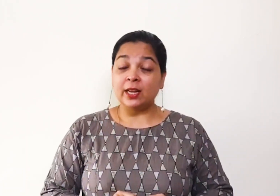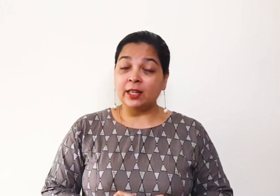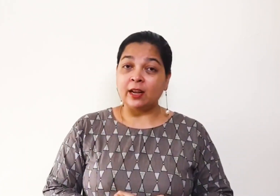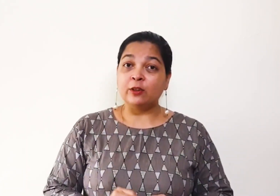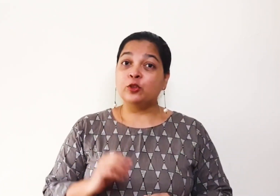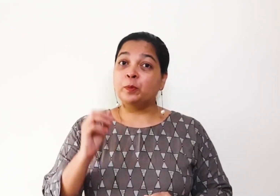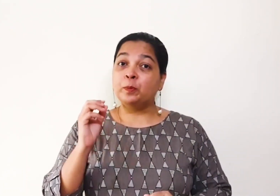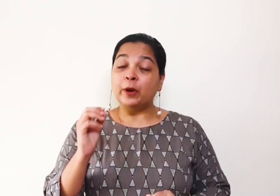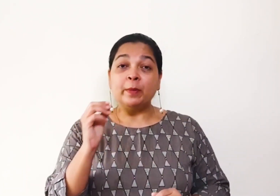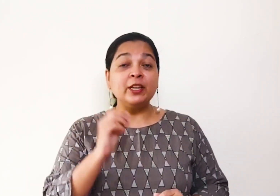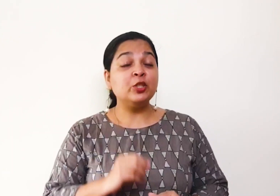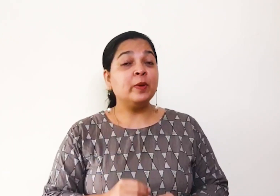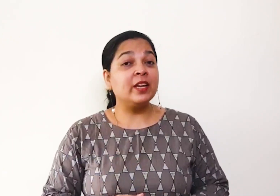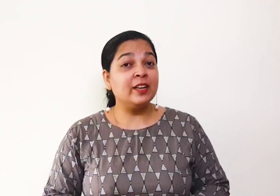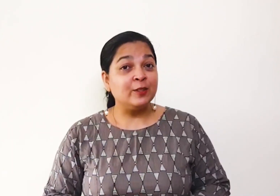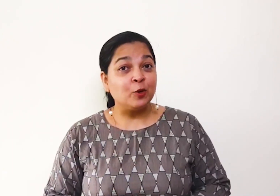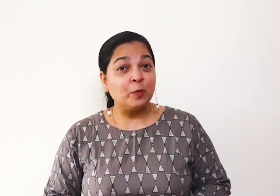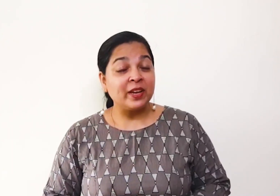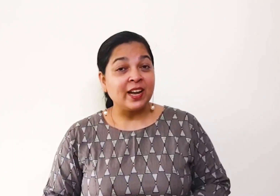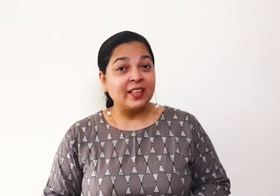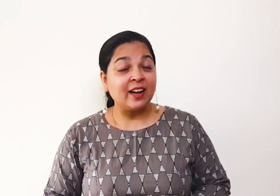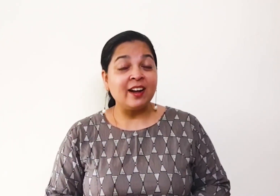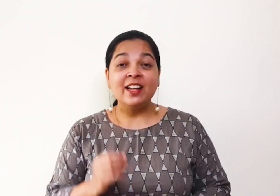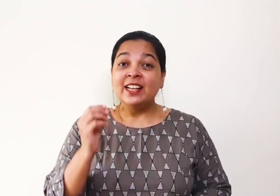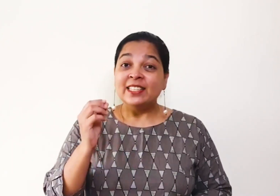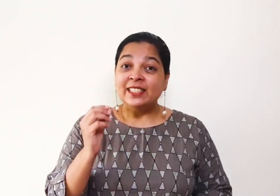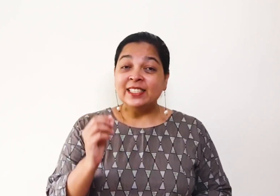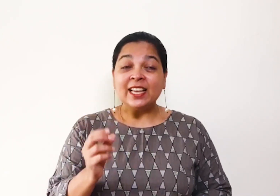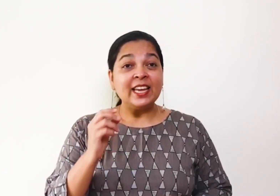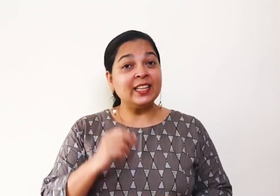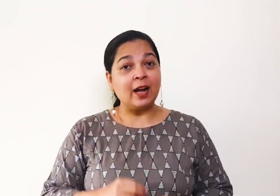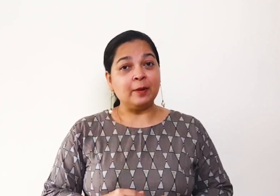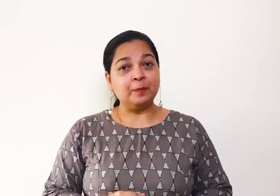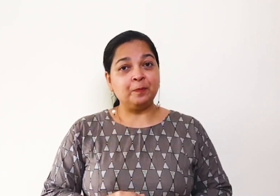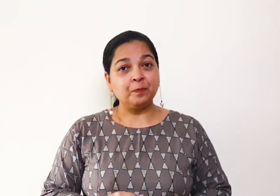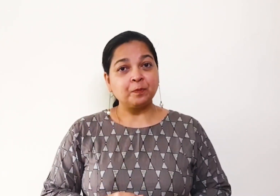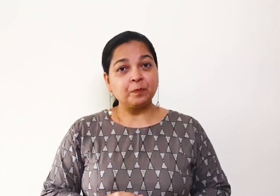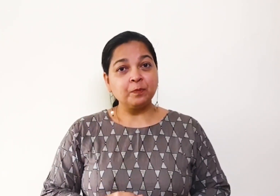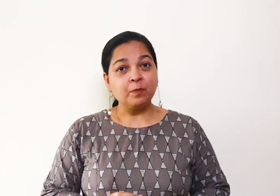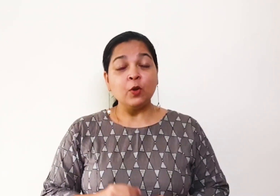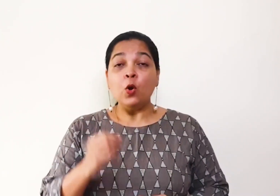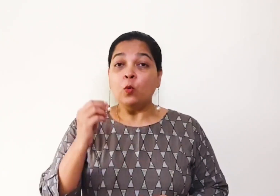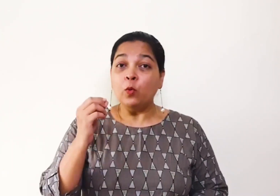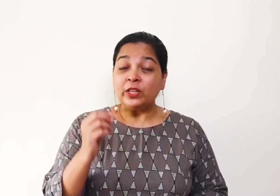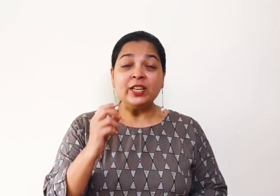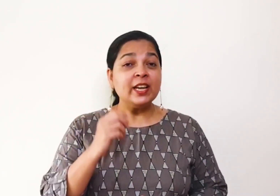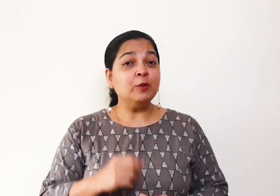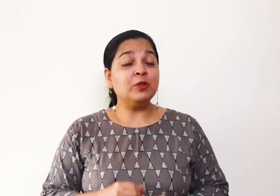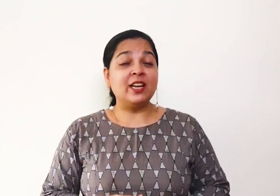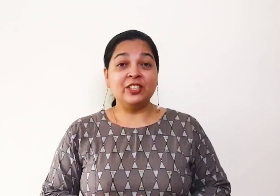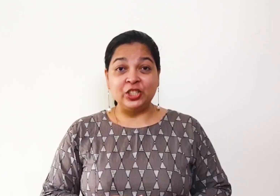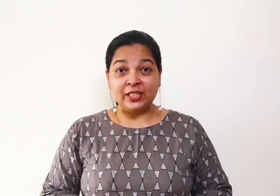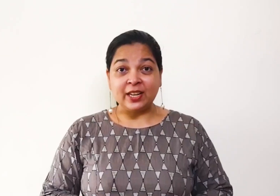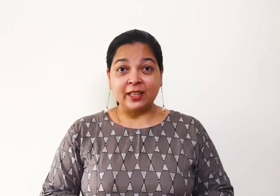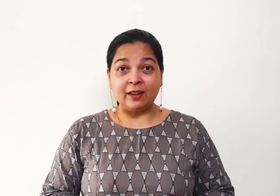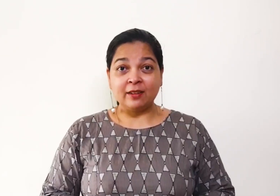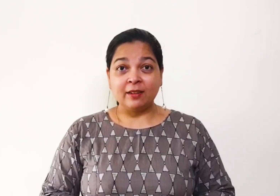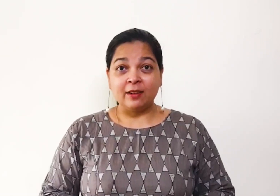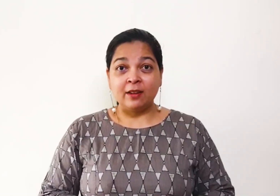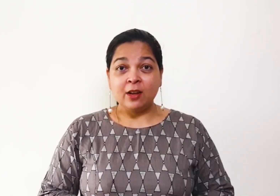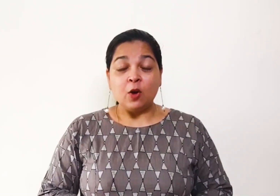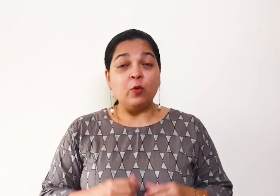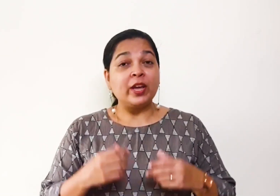କାମ କରୁଥିଲେ ଯାହା ପରମେଶ୍ୱରଙ୍କ ଦୃଷ୍ଟିରେ ଉତ୍ତମ ଥିଲା। ସେ ବାକ୍ୟ ଅନୁସାରେ